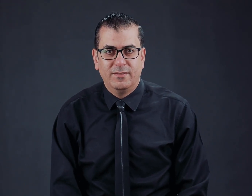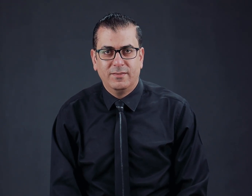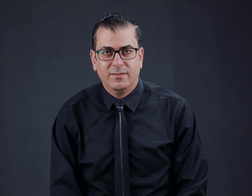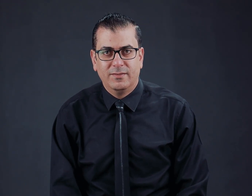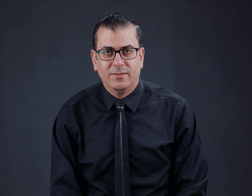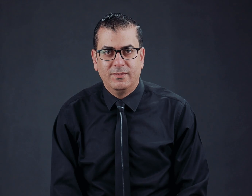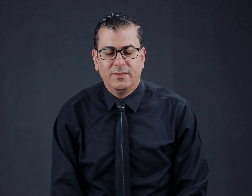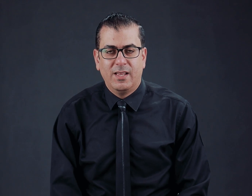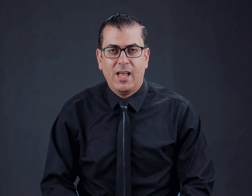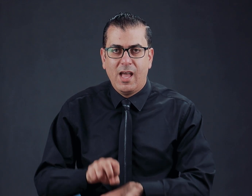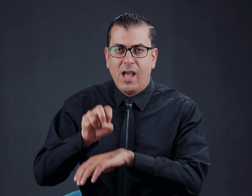قرية،